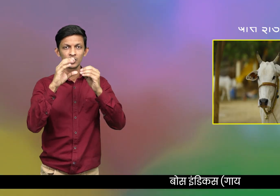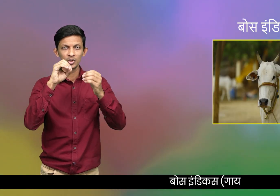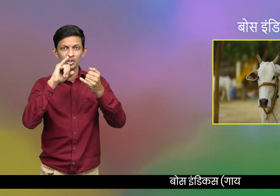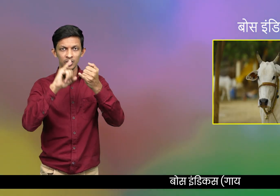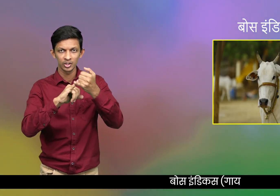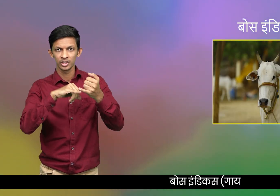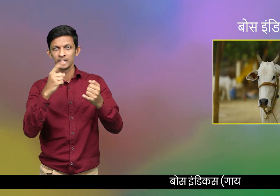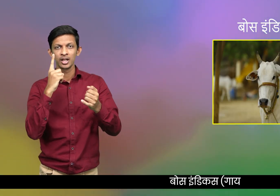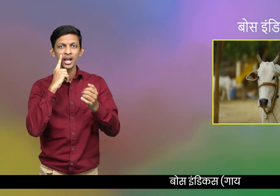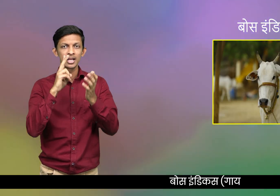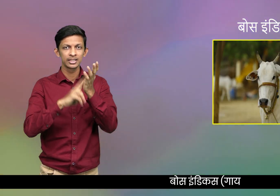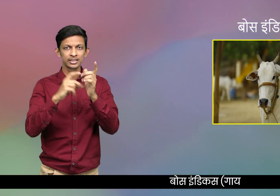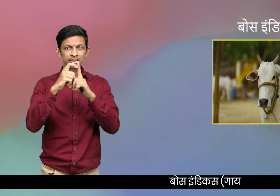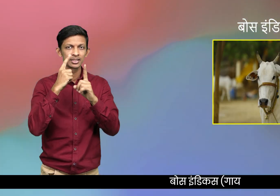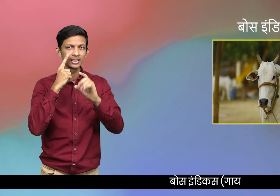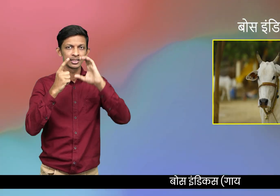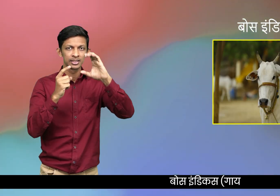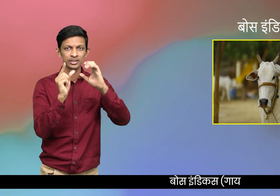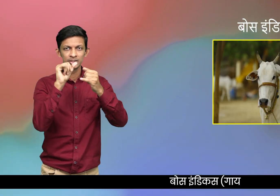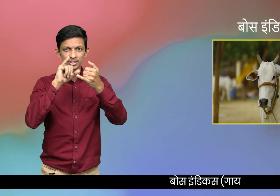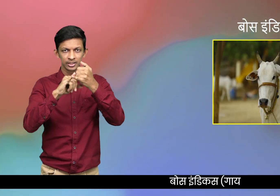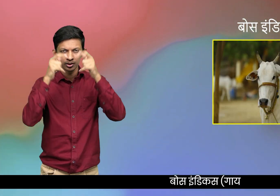बोस इंडिकस गाय।